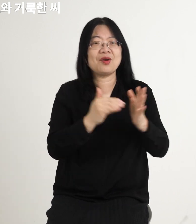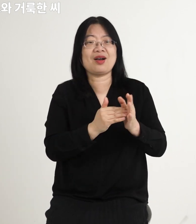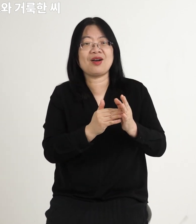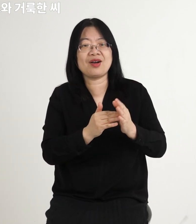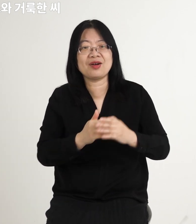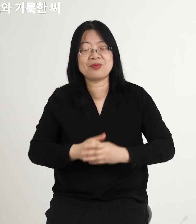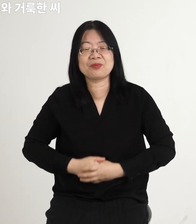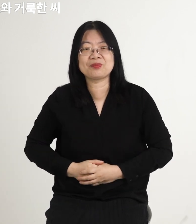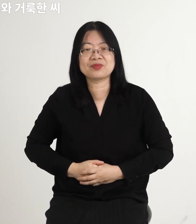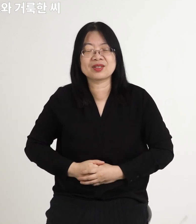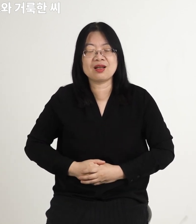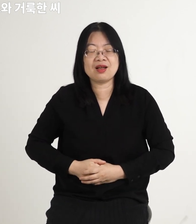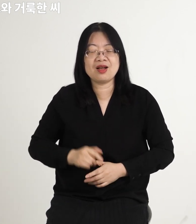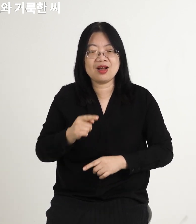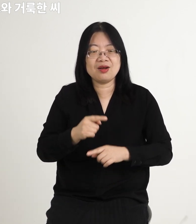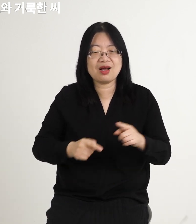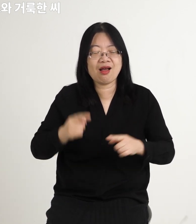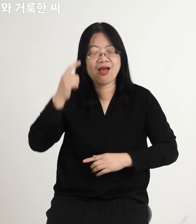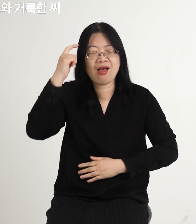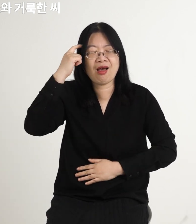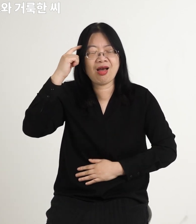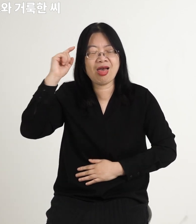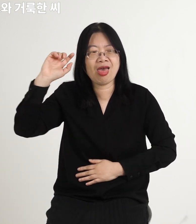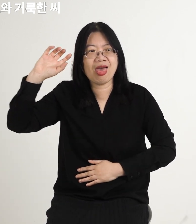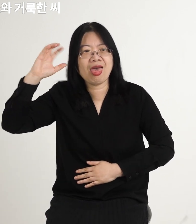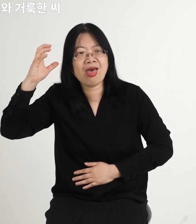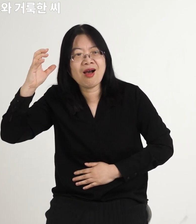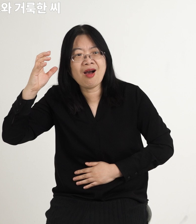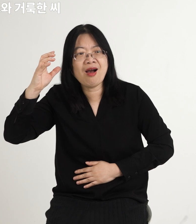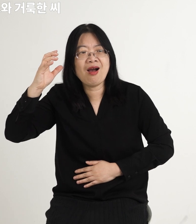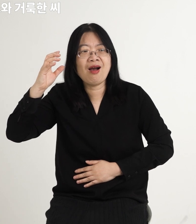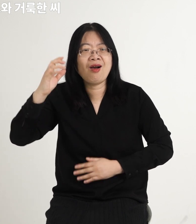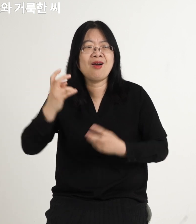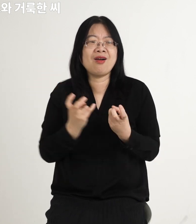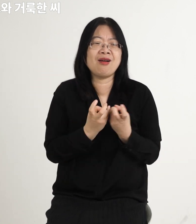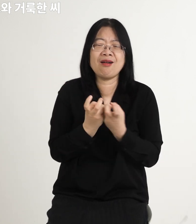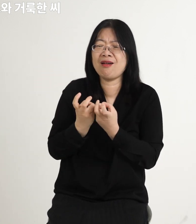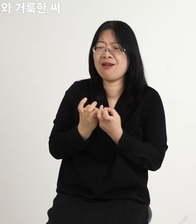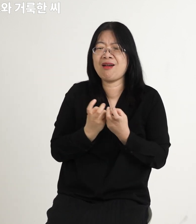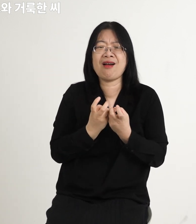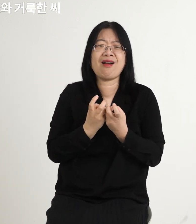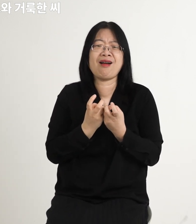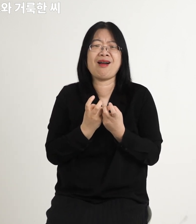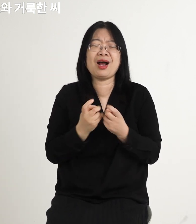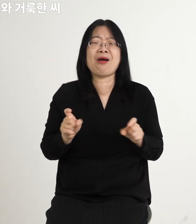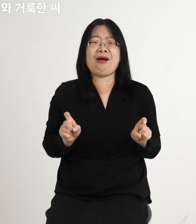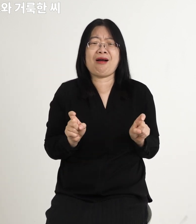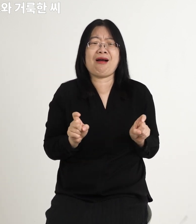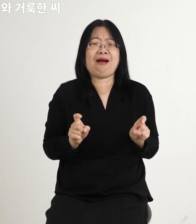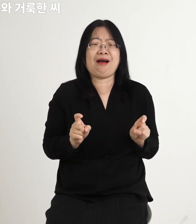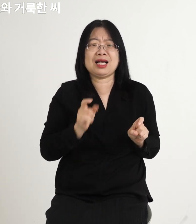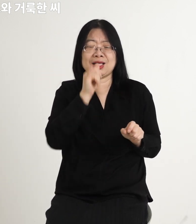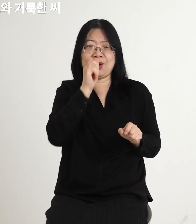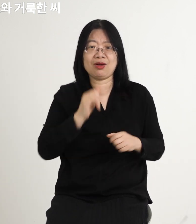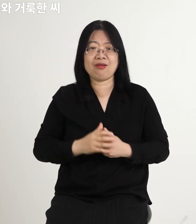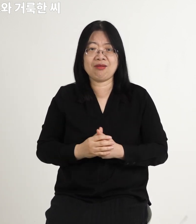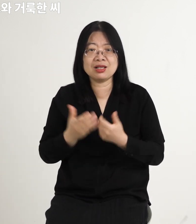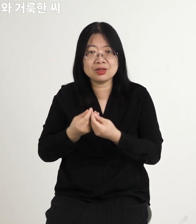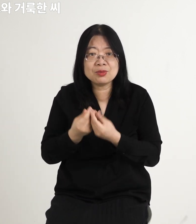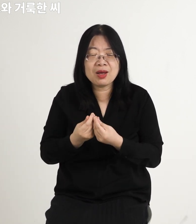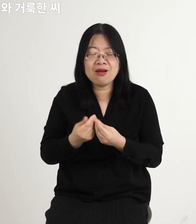반 정신이 나갈 정도로 혼비백산해 있단 말이에요. 그러니까 여러분 이렇게 큰 숲이 바람이 불